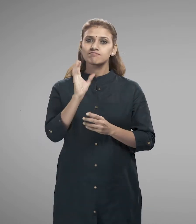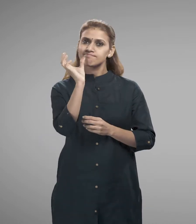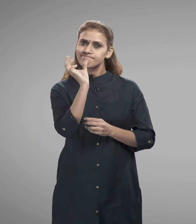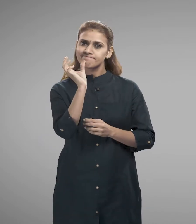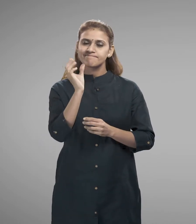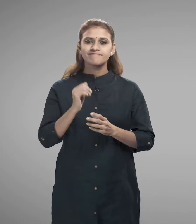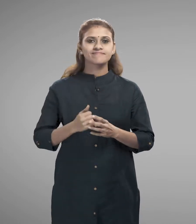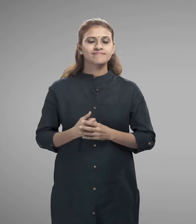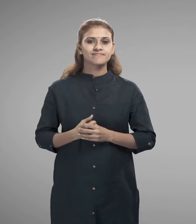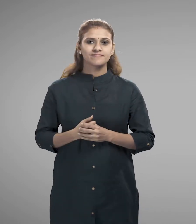वृषण,